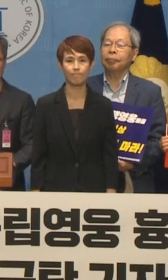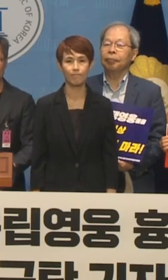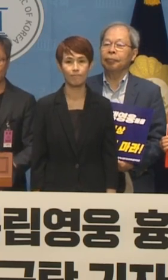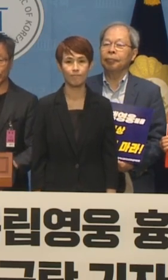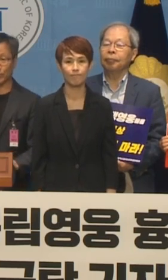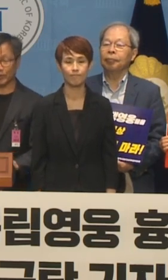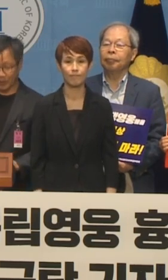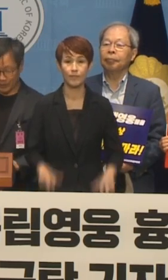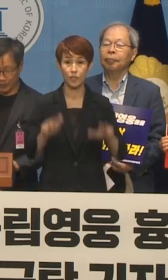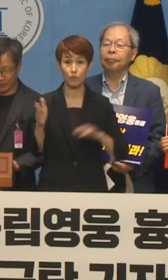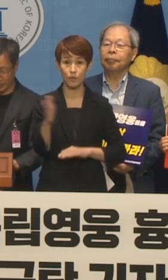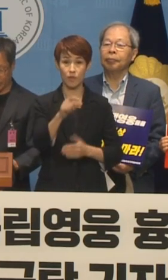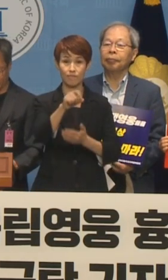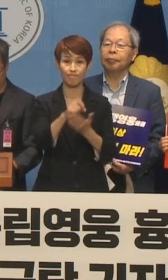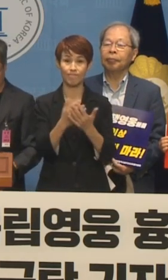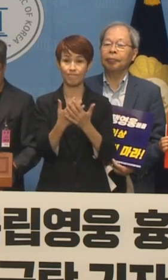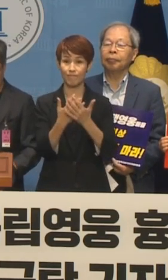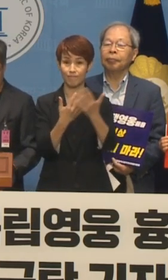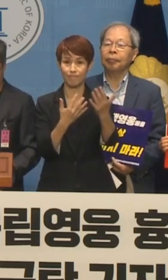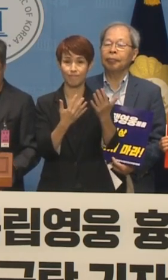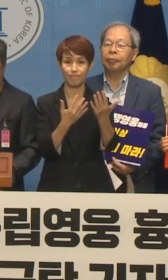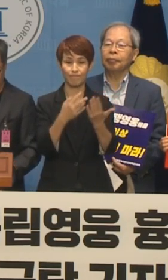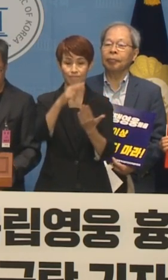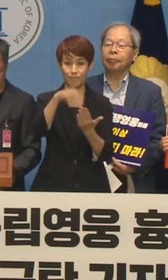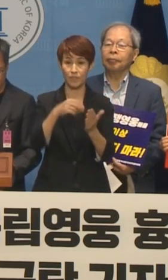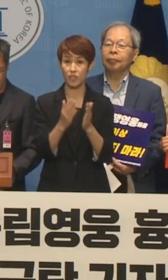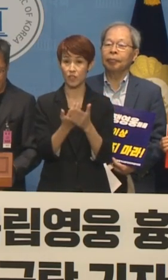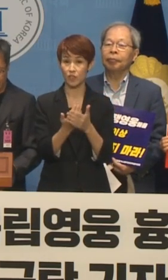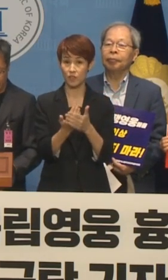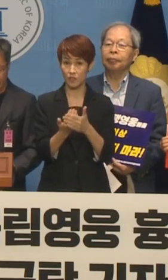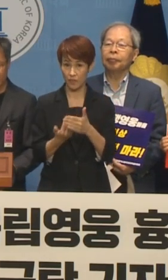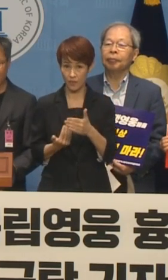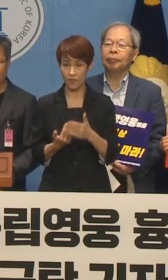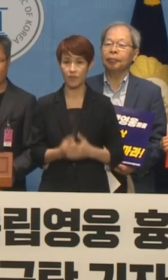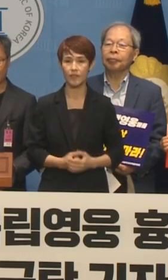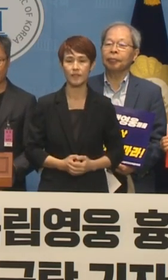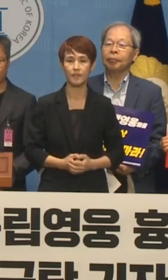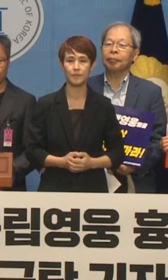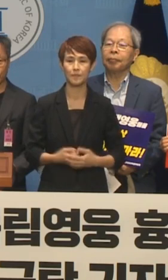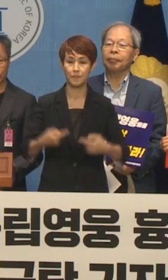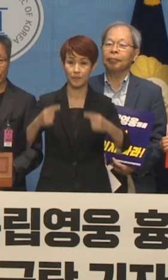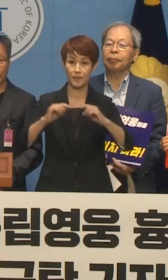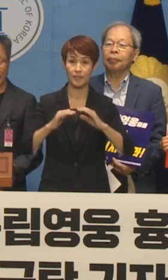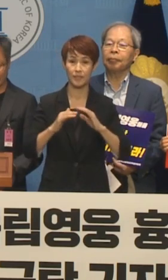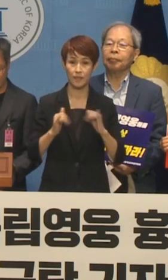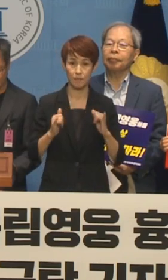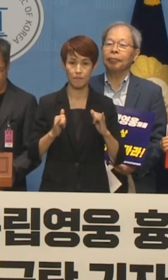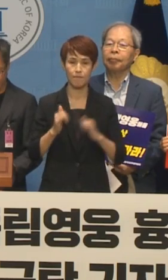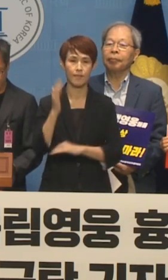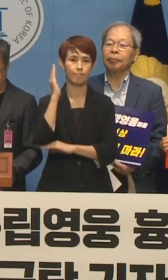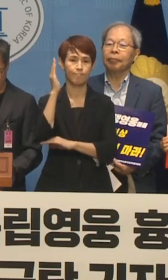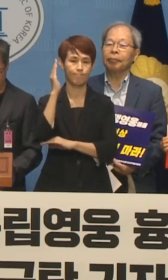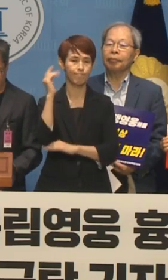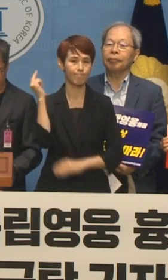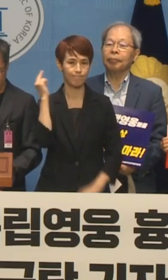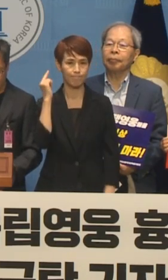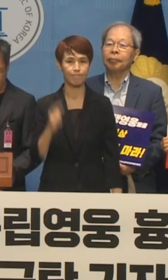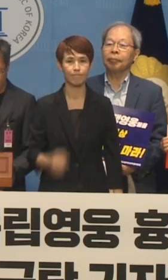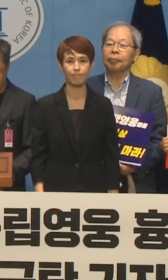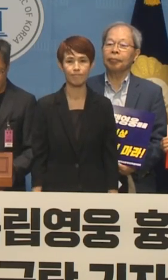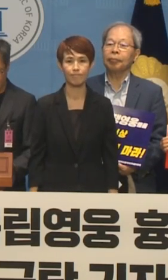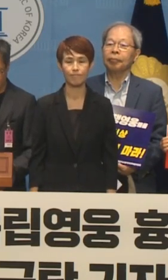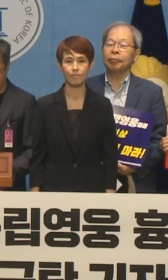그러면 지금부터 기자회견문을 발표하기 앞서 먼저 참석하신 주요 분들의 발언을 듣겠습니다.